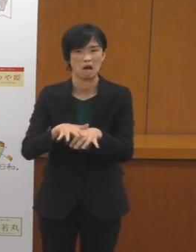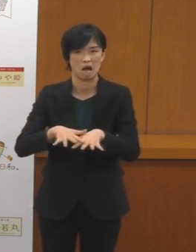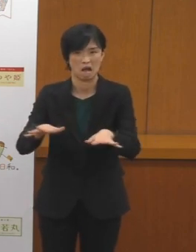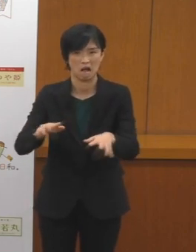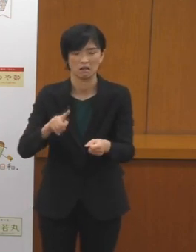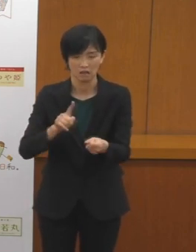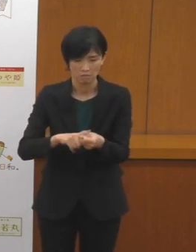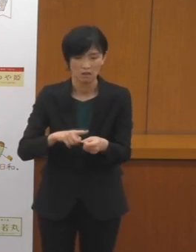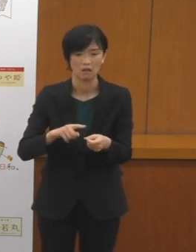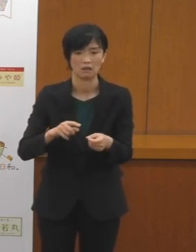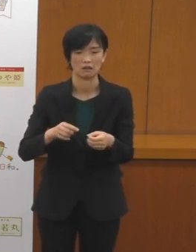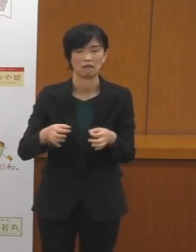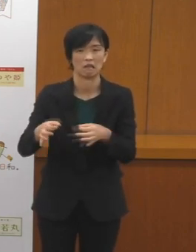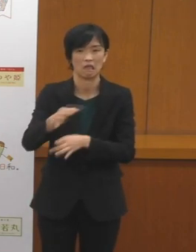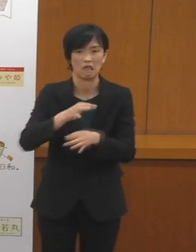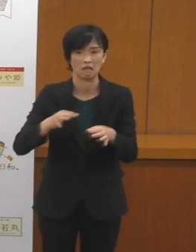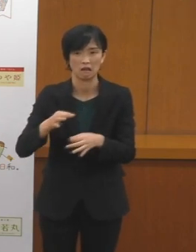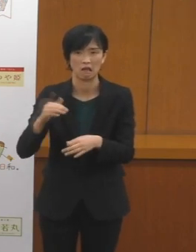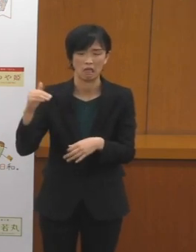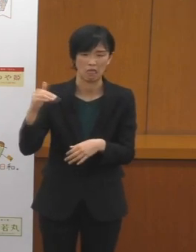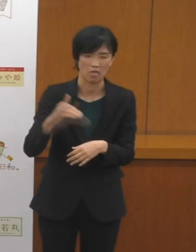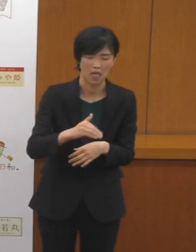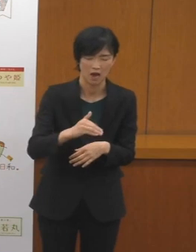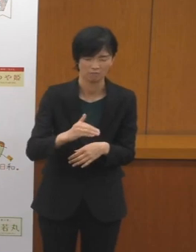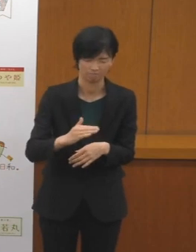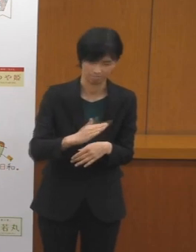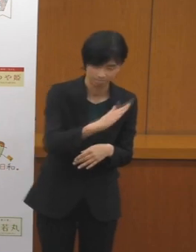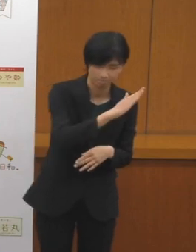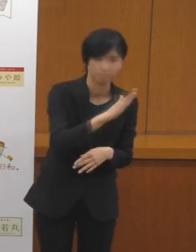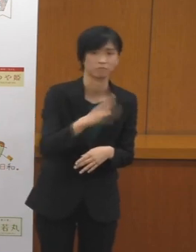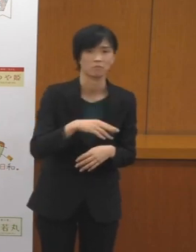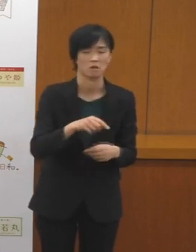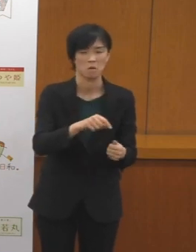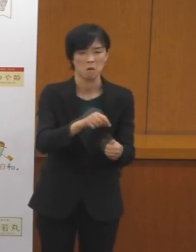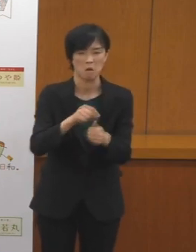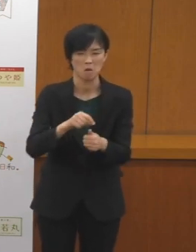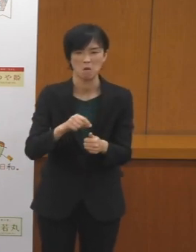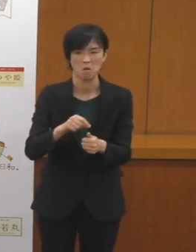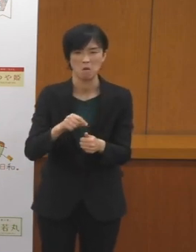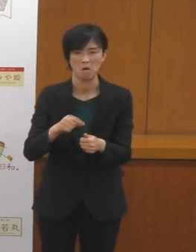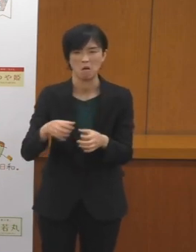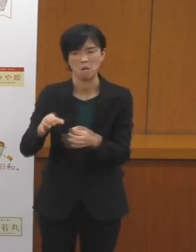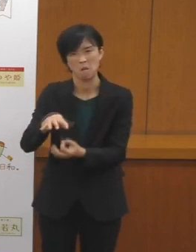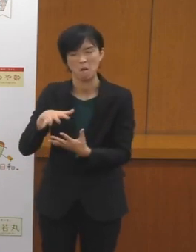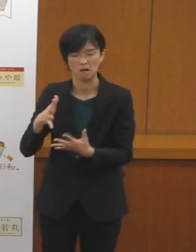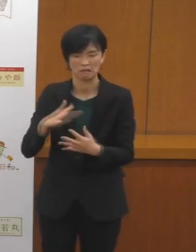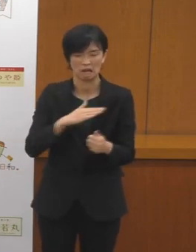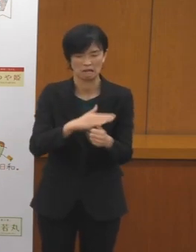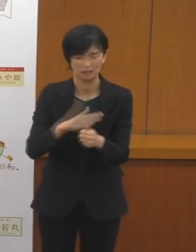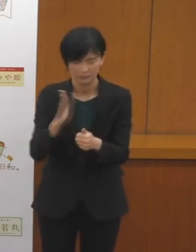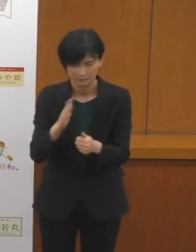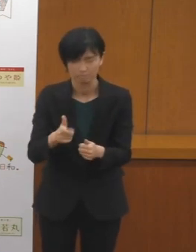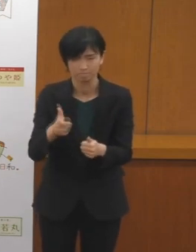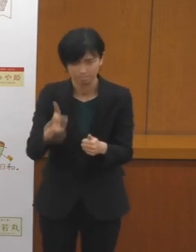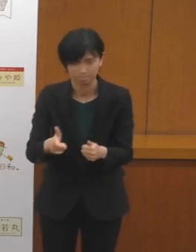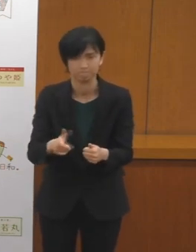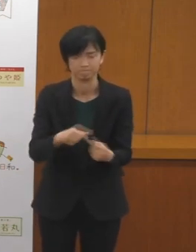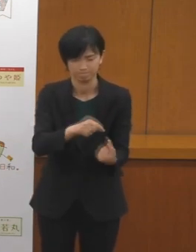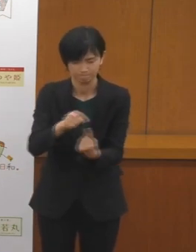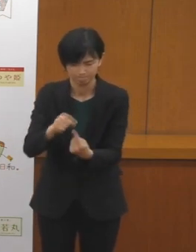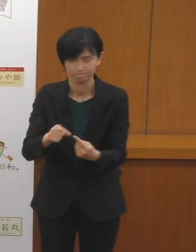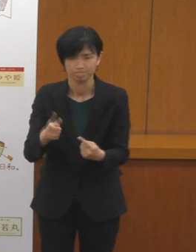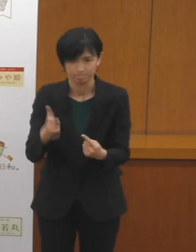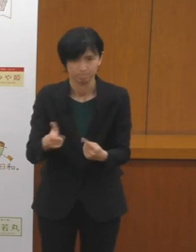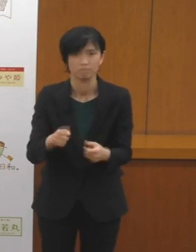再生回復また雇用の維持確保のために前兆を挙げて取り組んできたところでございます